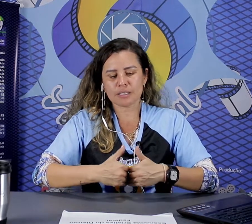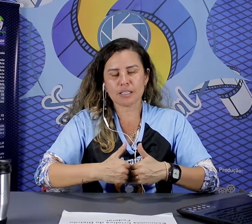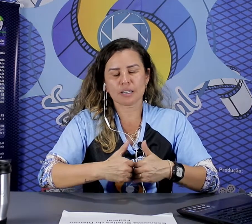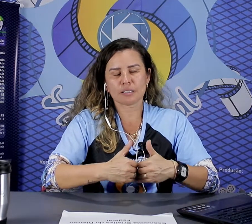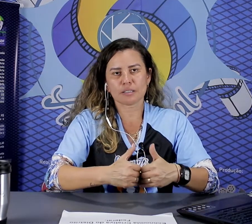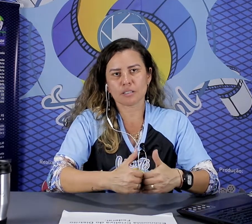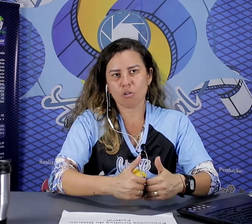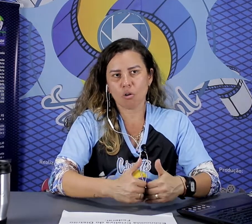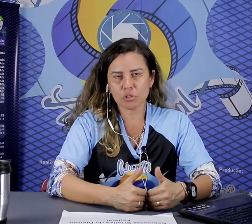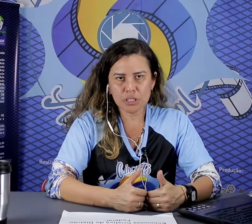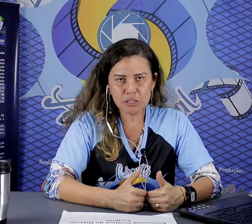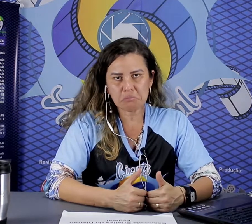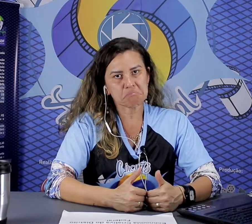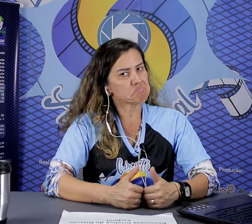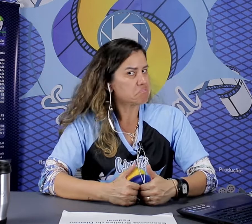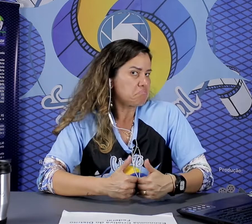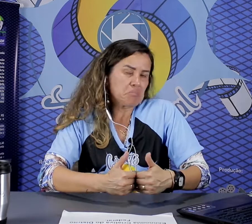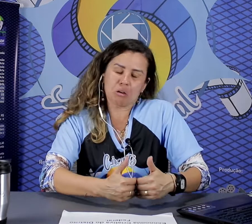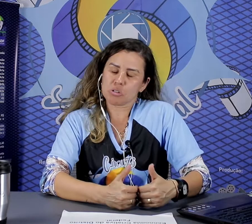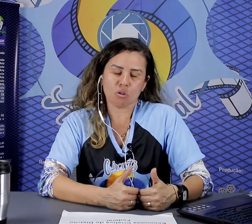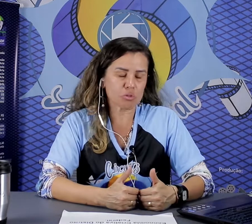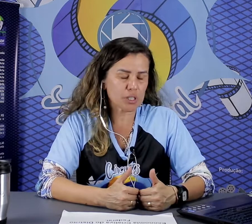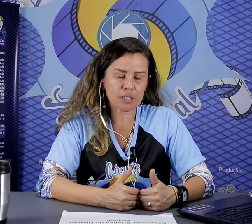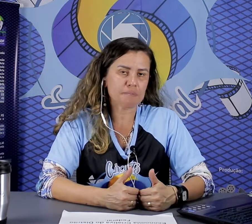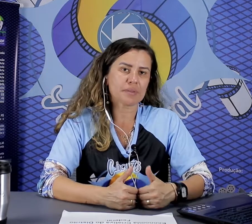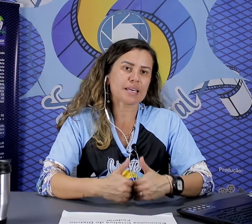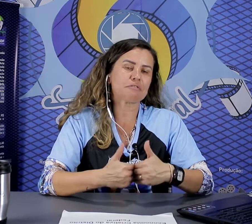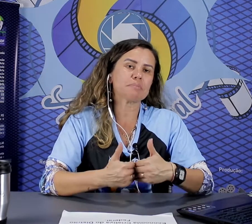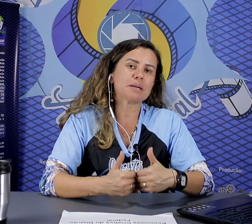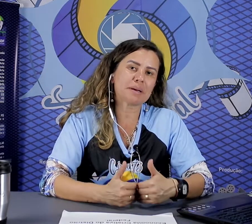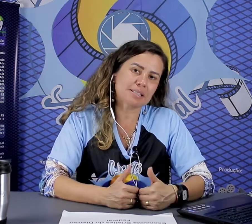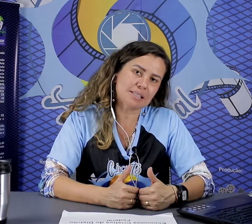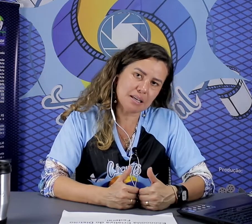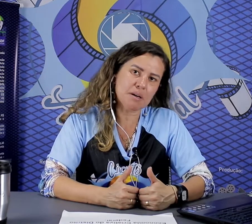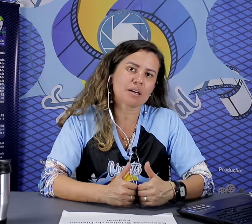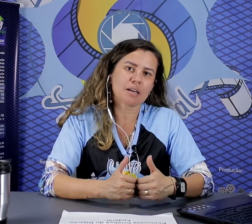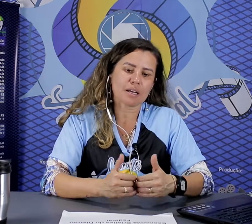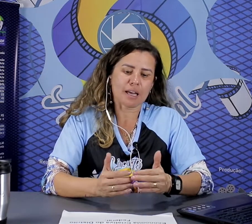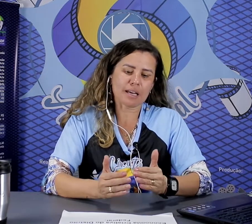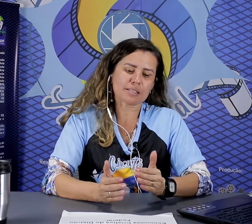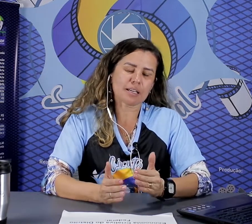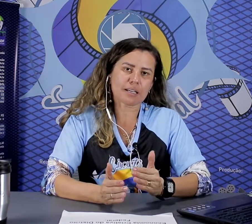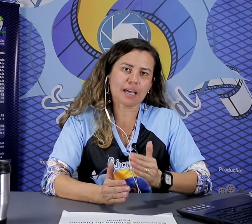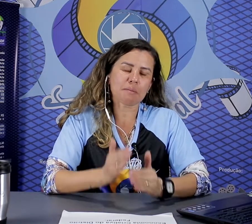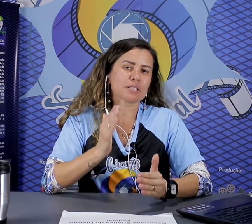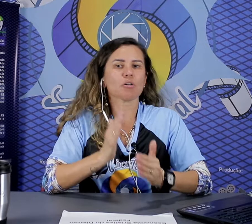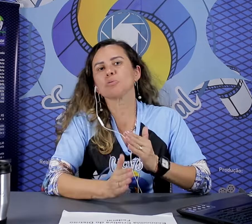criança se comunique, não se comunique, que a família perceba essa quebra, essa ruptura